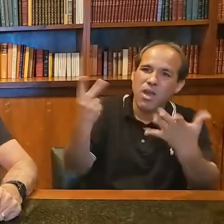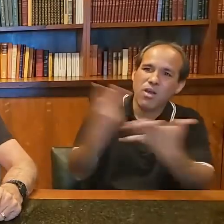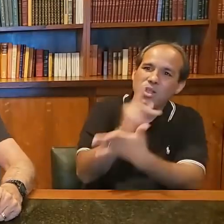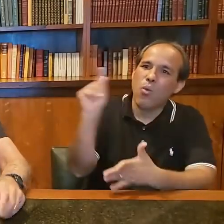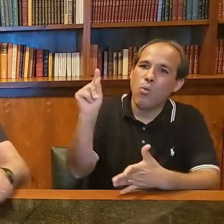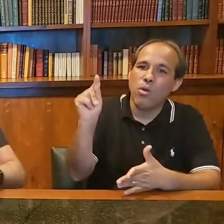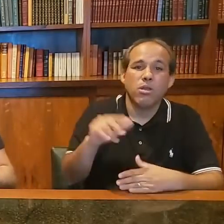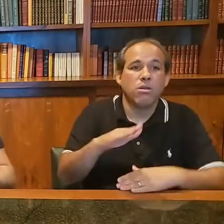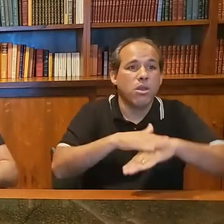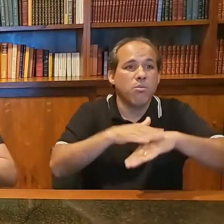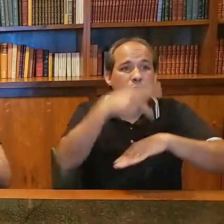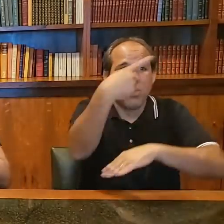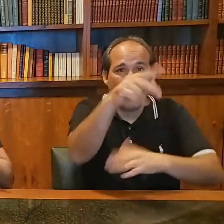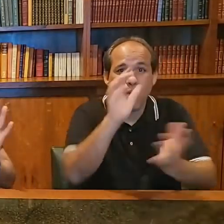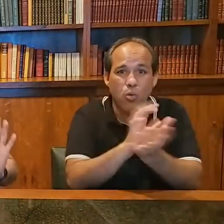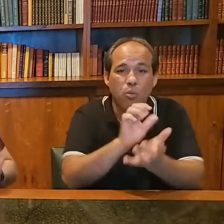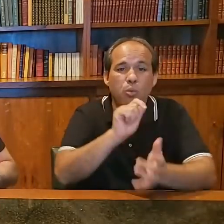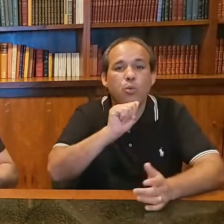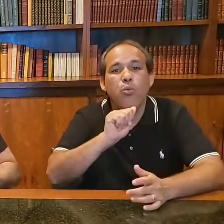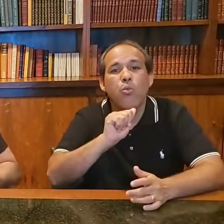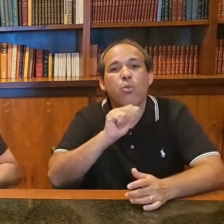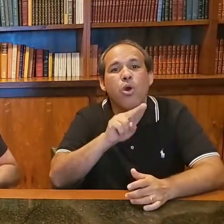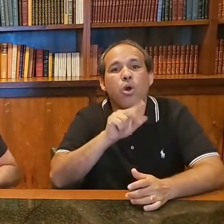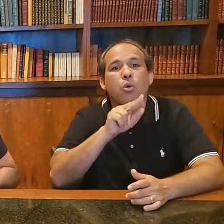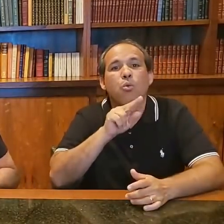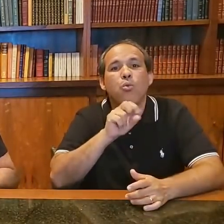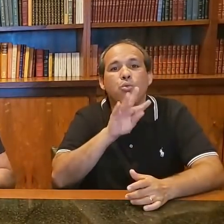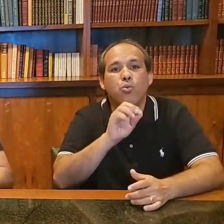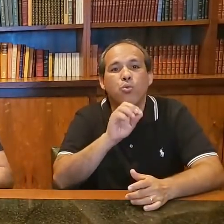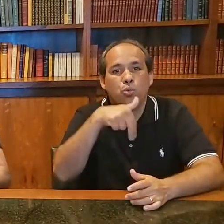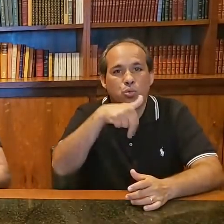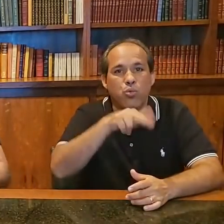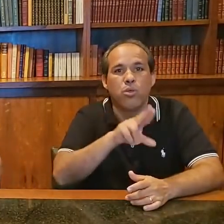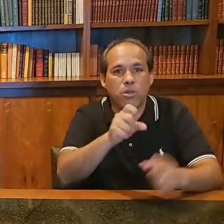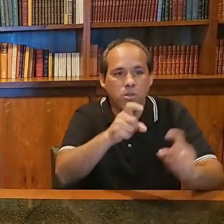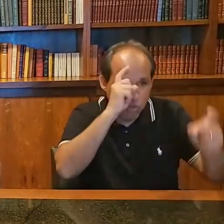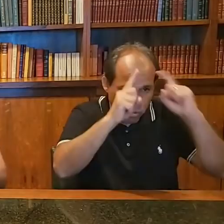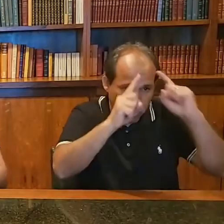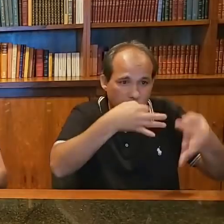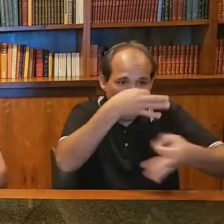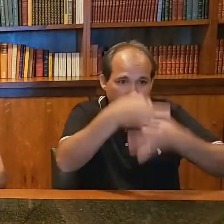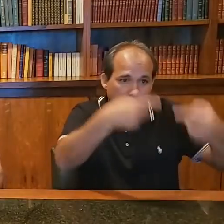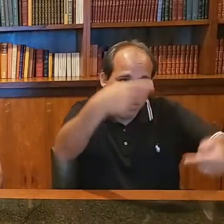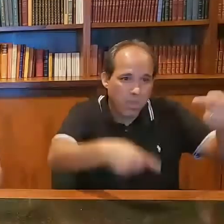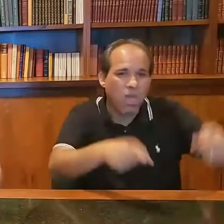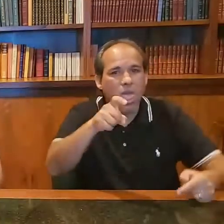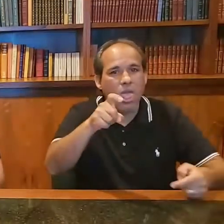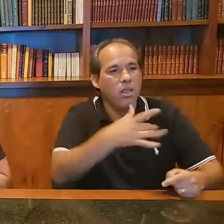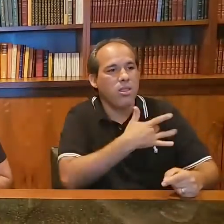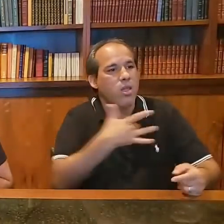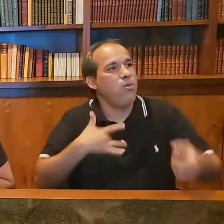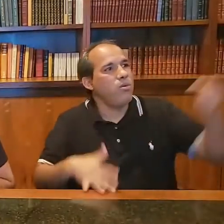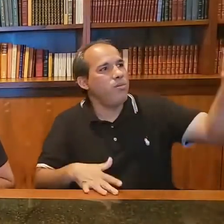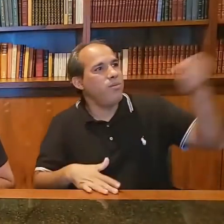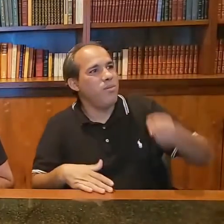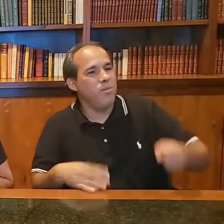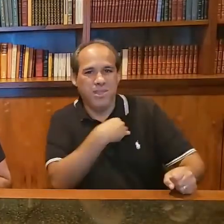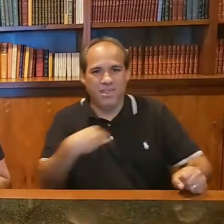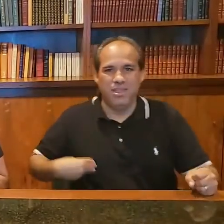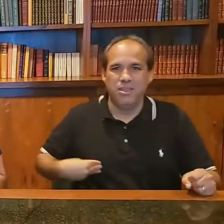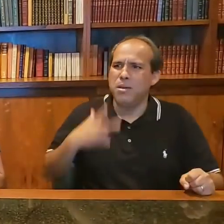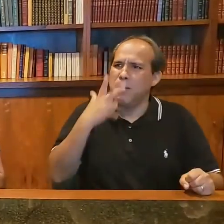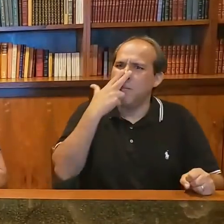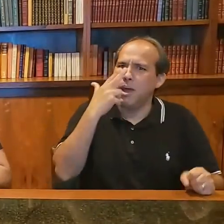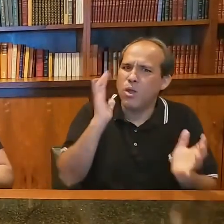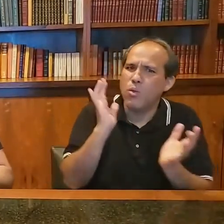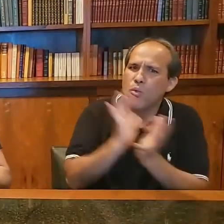para a turma do Augusto Nunes debater ali, porque não tenho mais informações no momento, né? Eu tinha que estar aqui com o ministro da Saúde do meu lado, mas parece que o